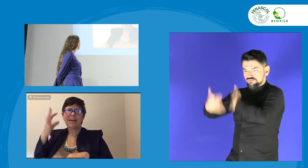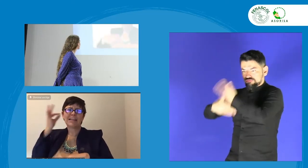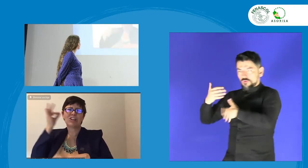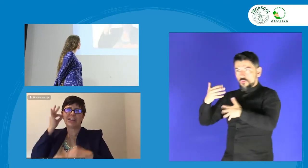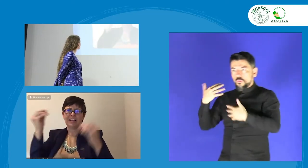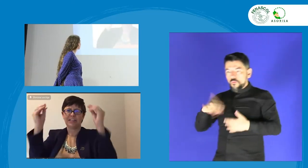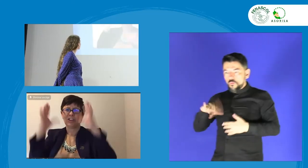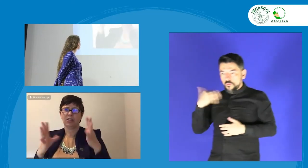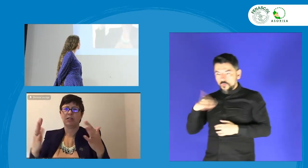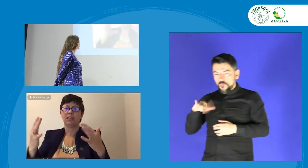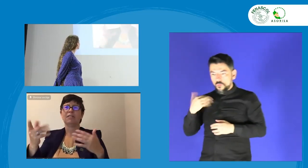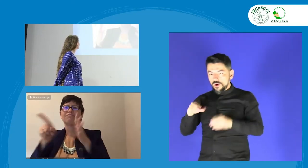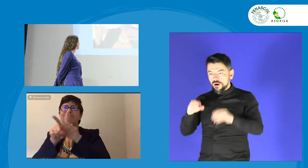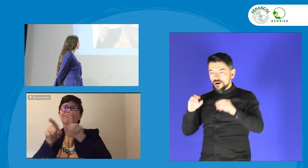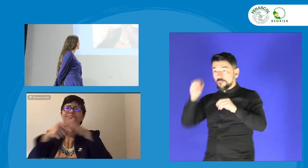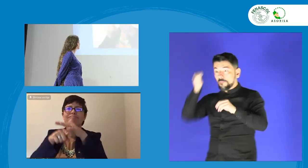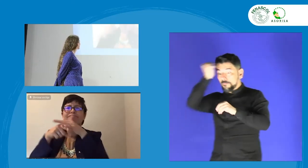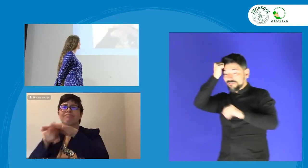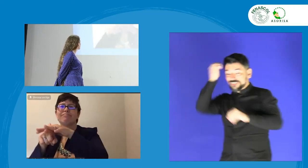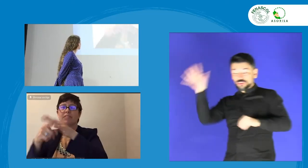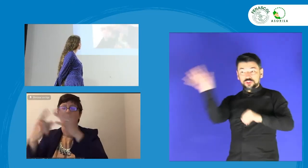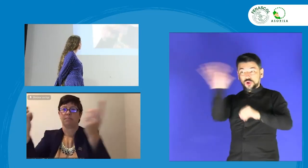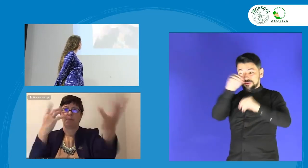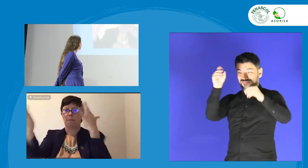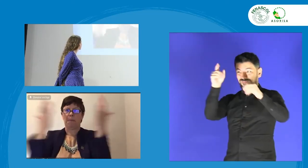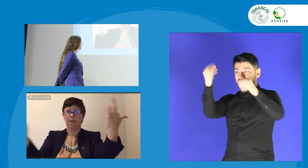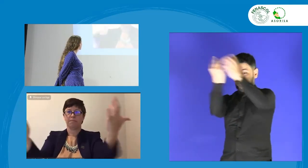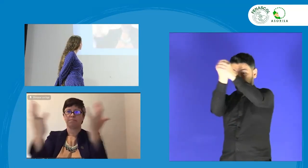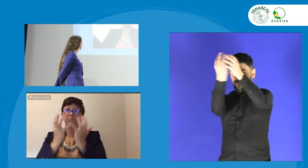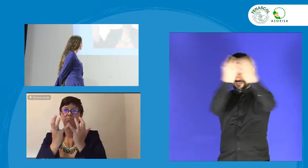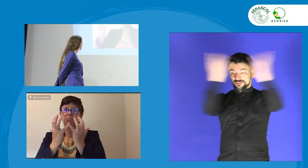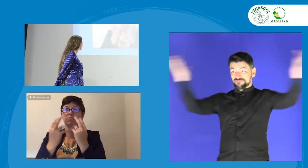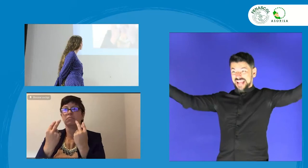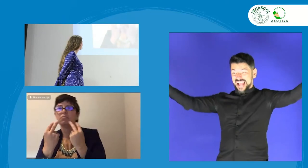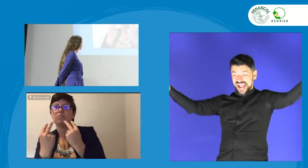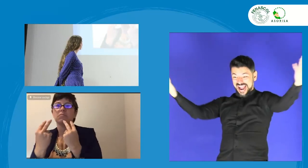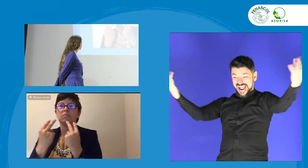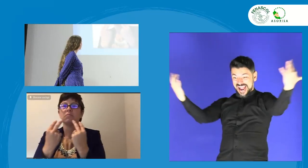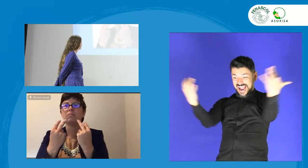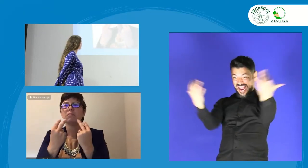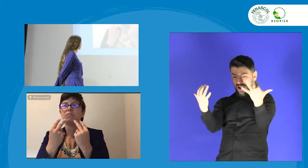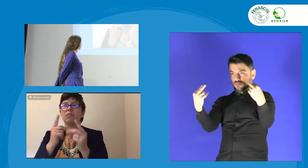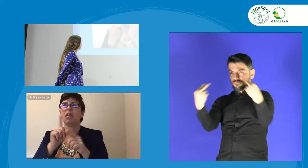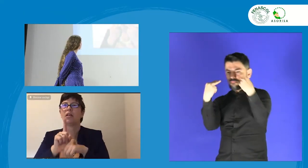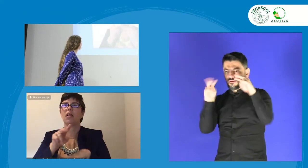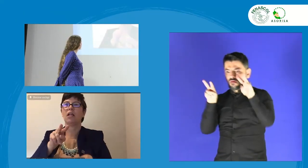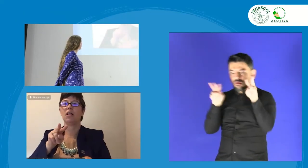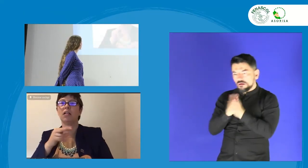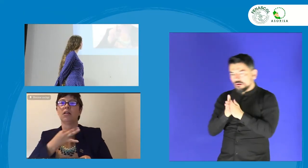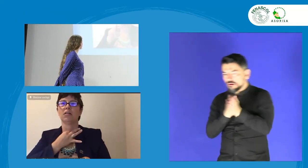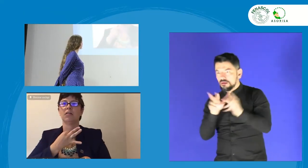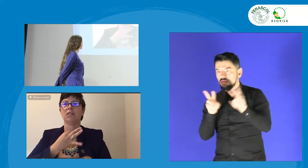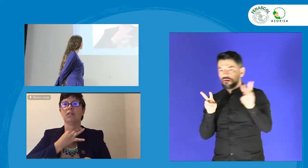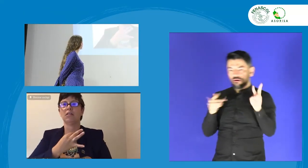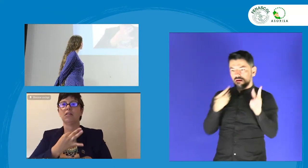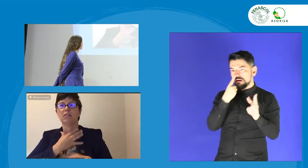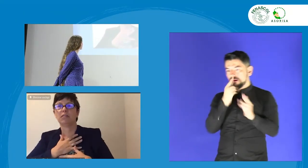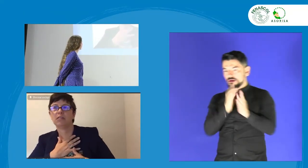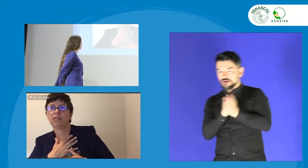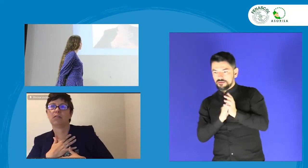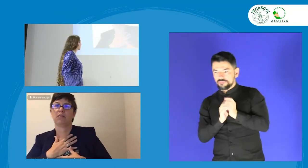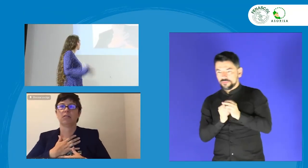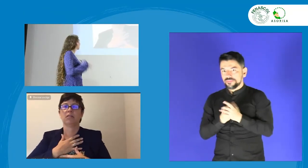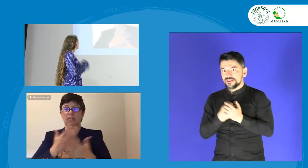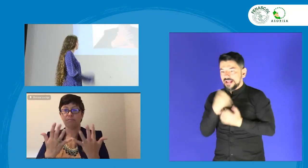establecimos este tipo de espacios para que los educadores oyentes de las escuelas regulares lo pudieran ver, que nos